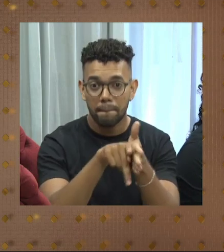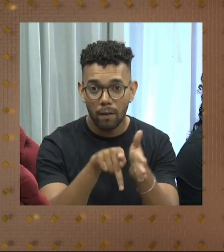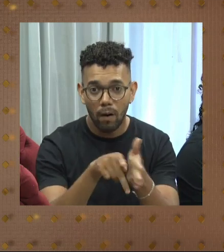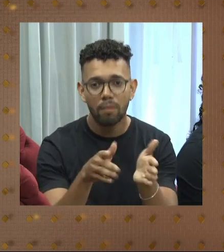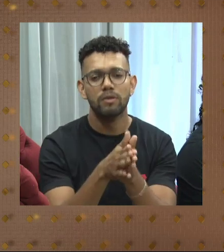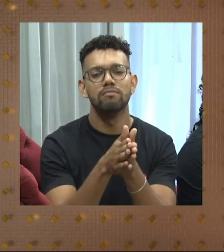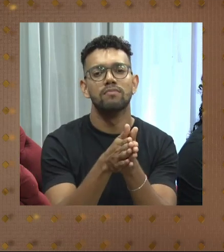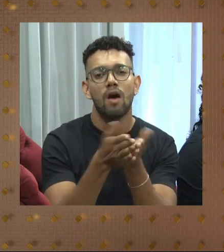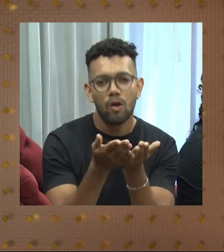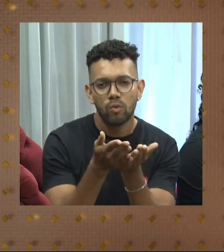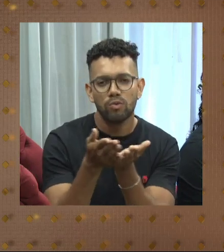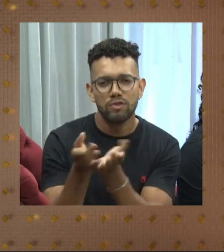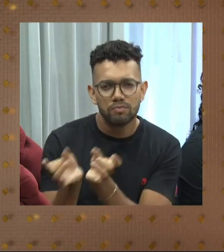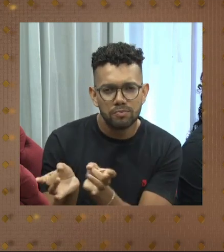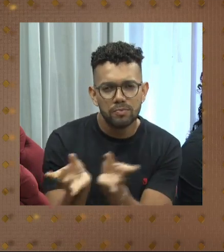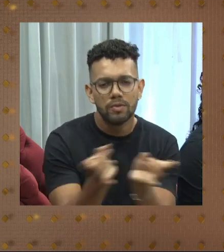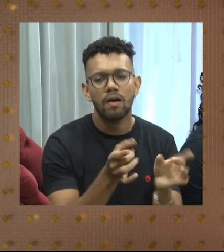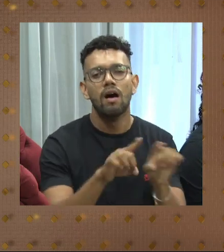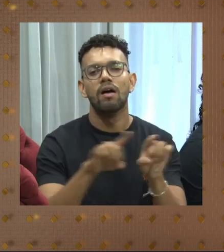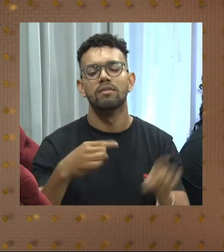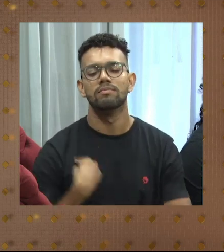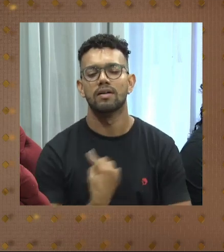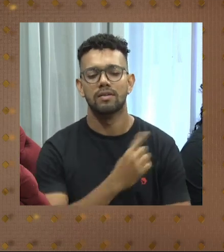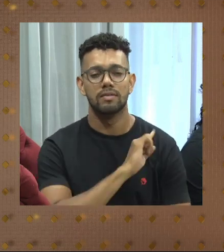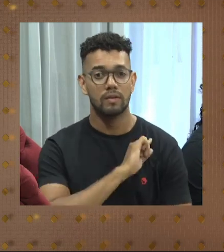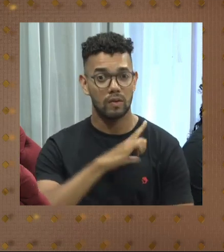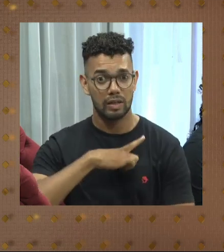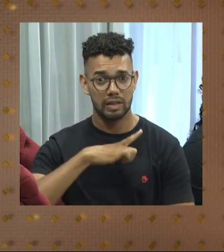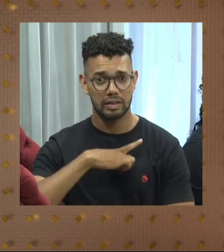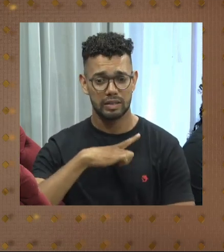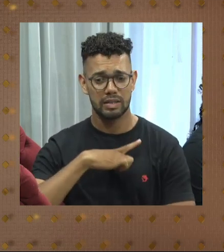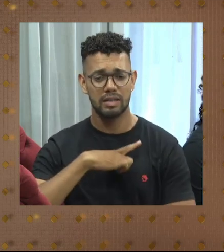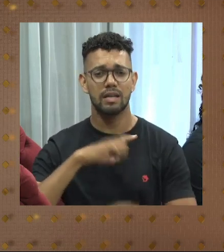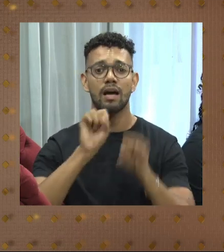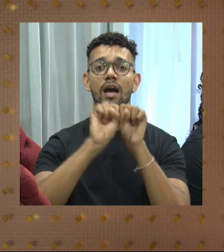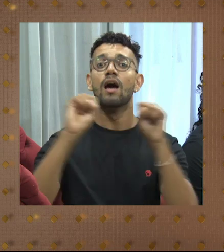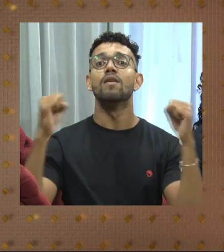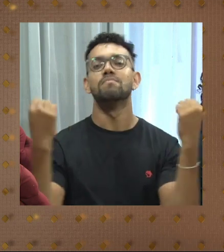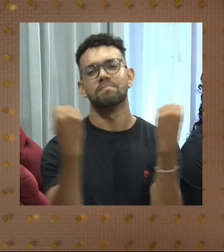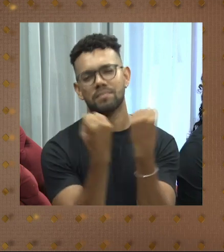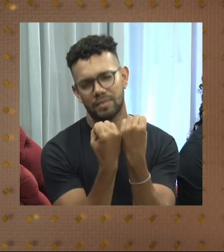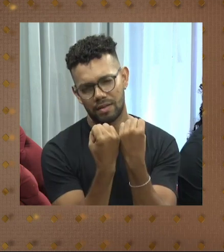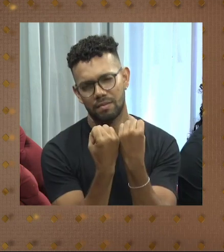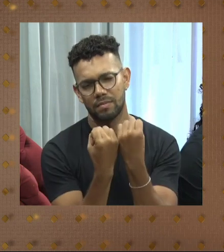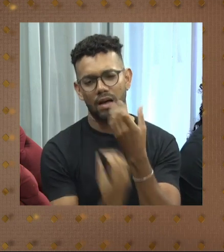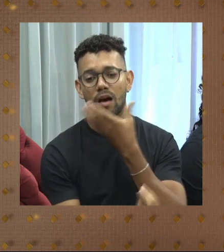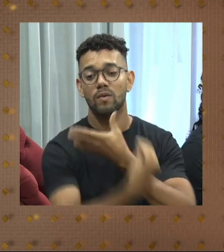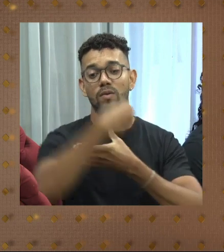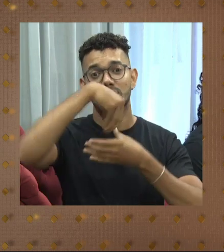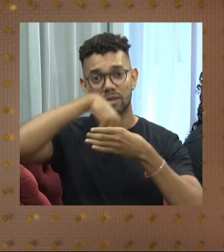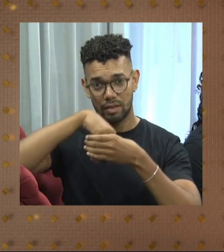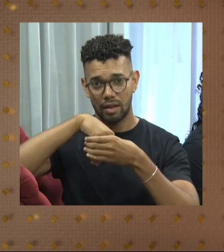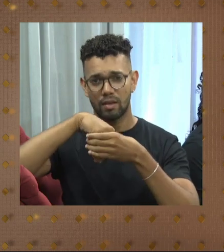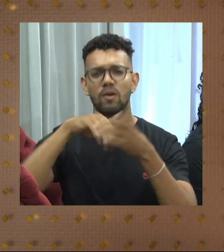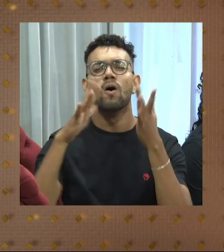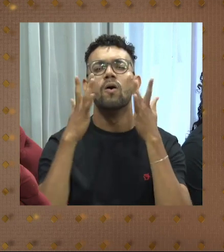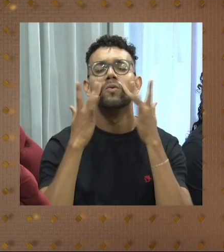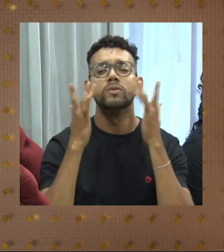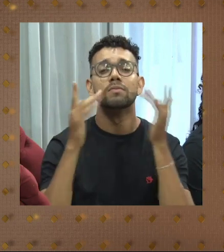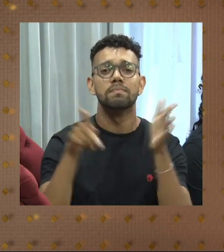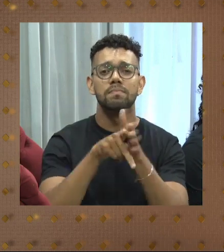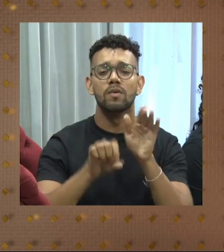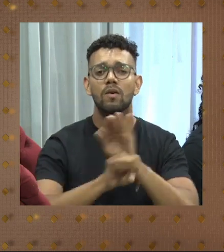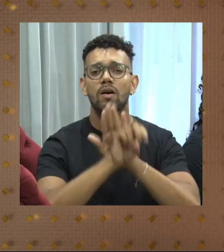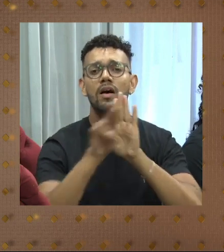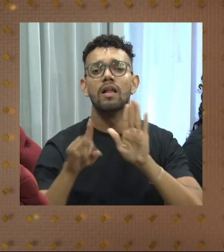estandes, com os expositores de livros. Certo. Nós temos o Seminário Língua Viva, que é o seminário que acontece dentro do Cine Teatro da UFIP, com